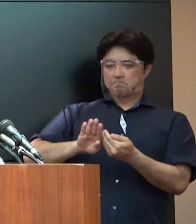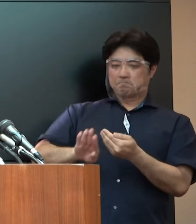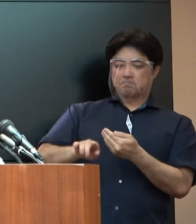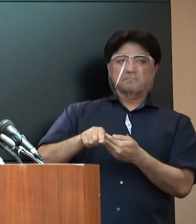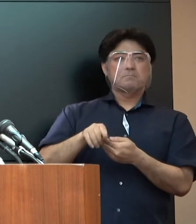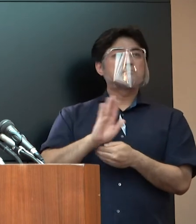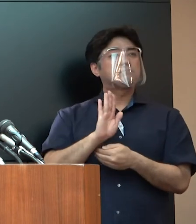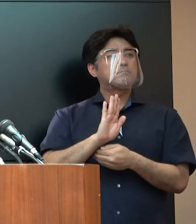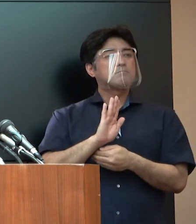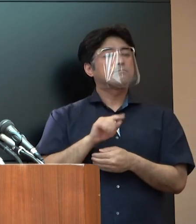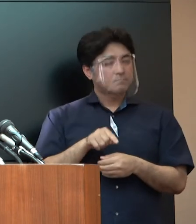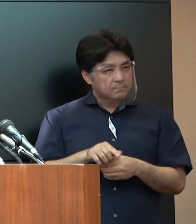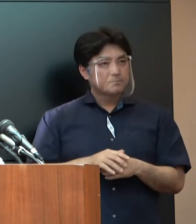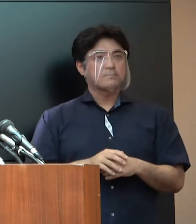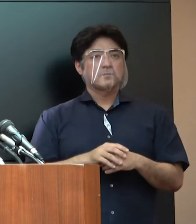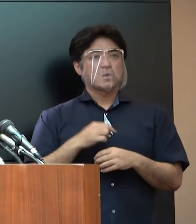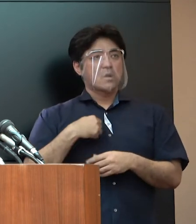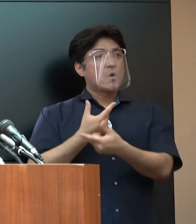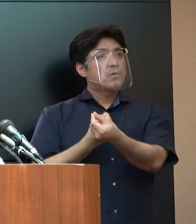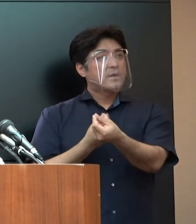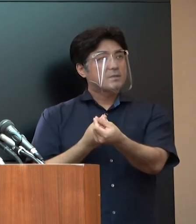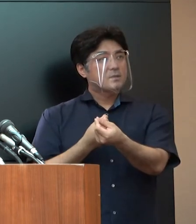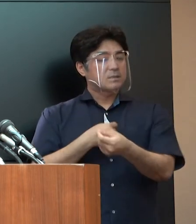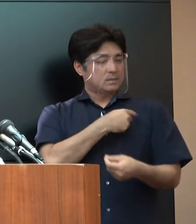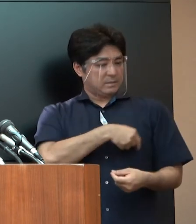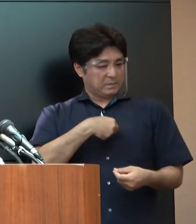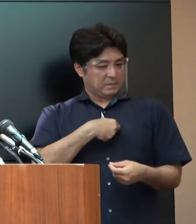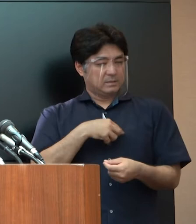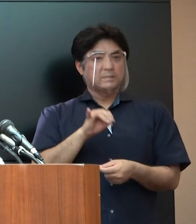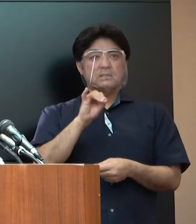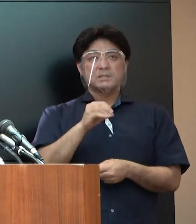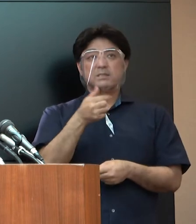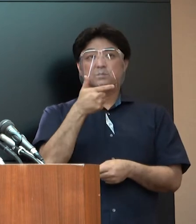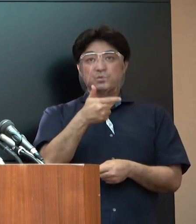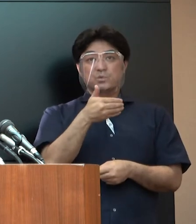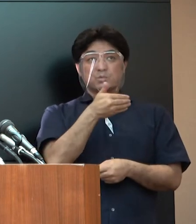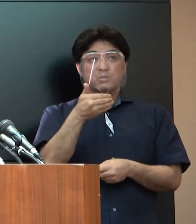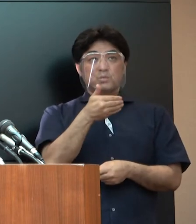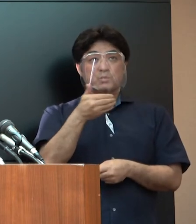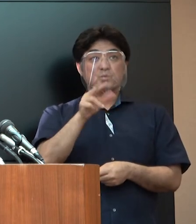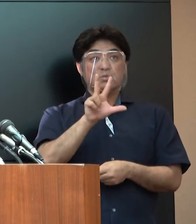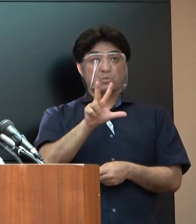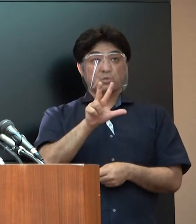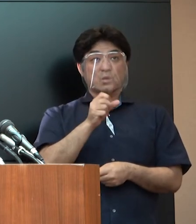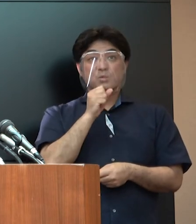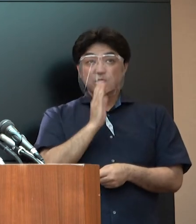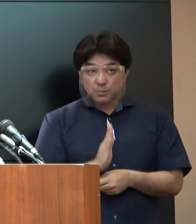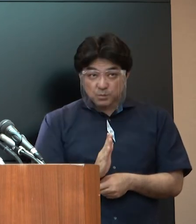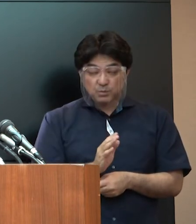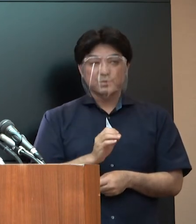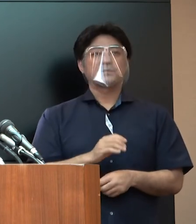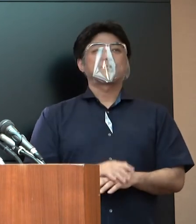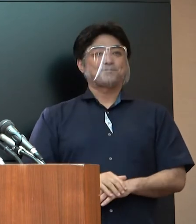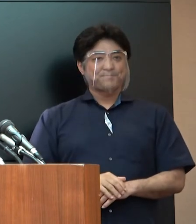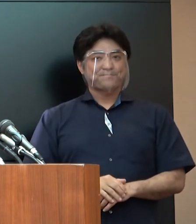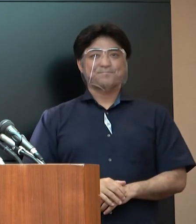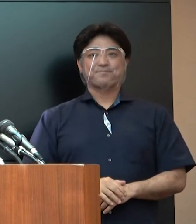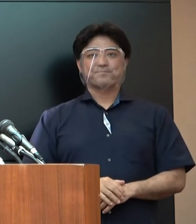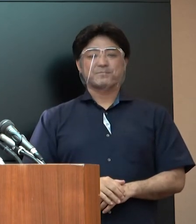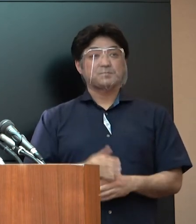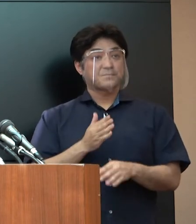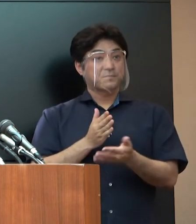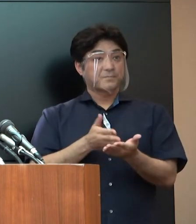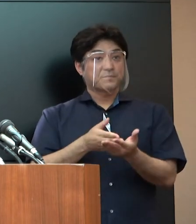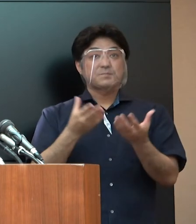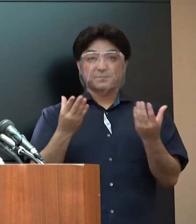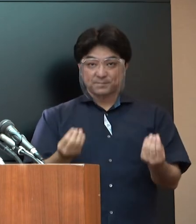ずに、お互いにチームグクルで思い合って協力して取り組んでいきましょう。ユタサルグとウニゲイサビラ、よろしくお願いいたします。以上です